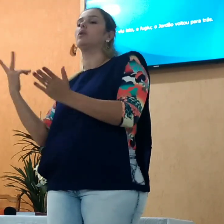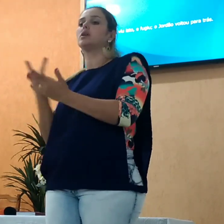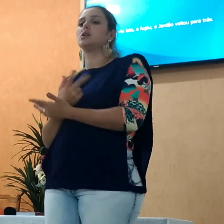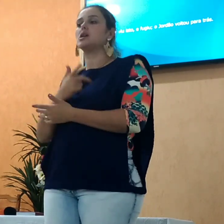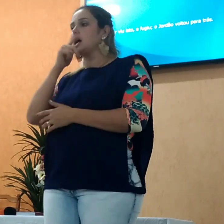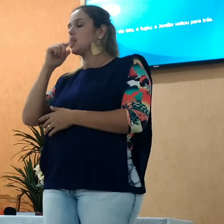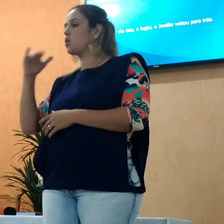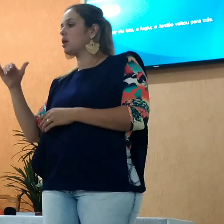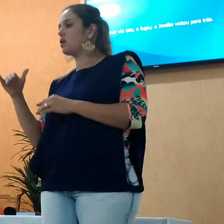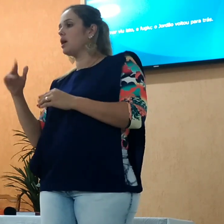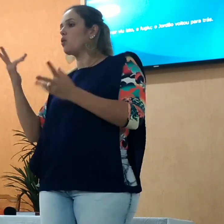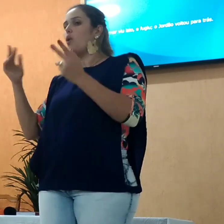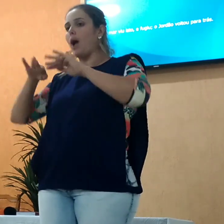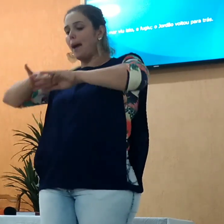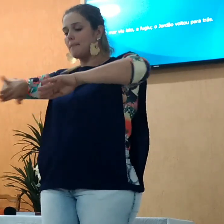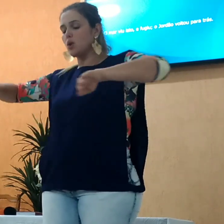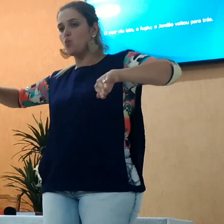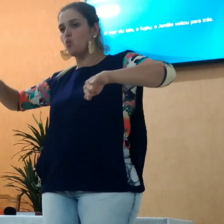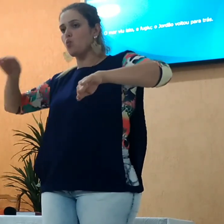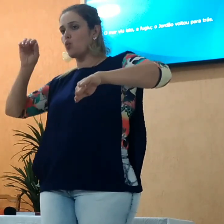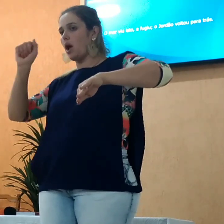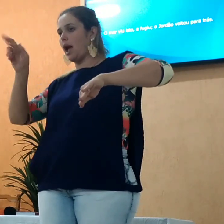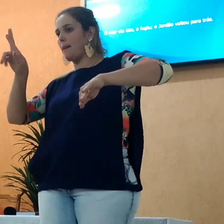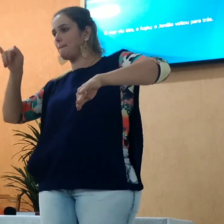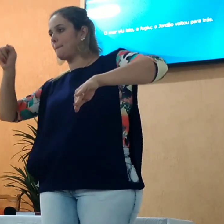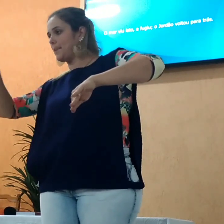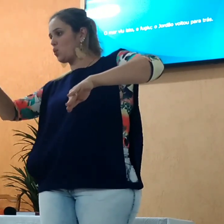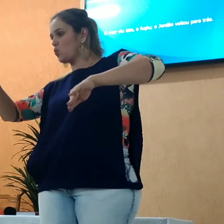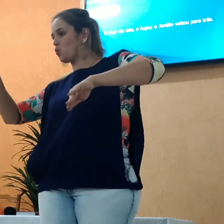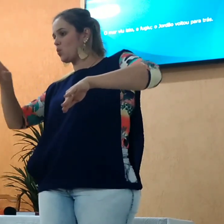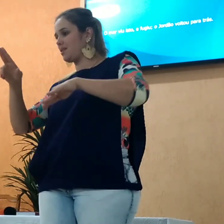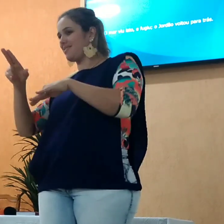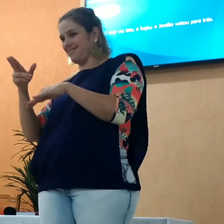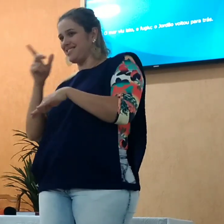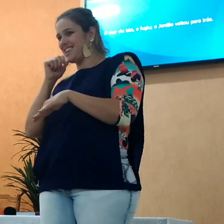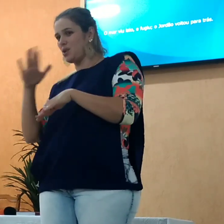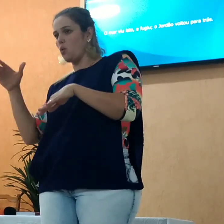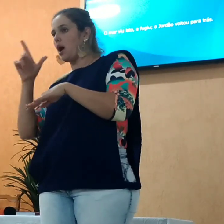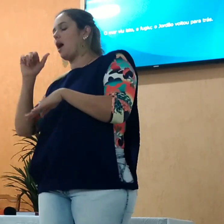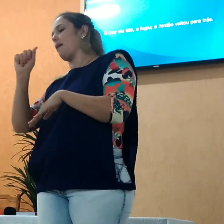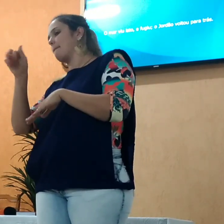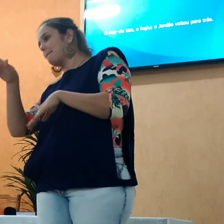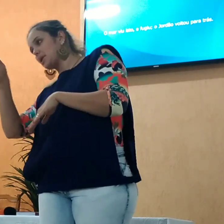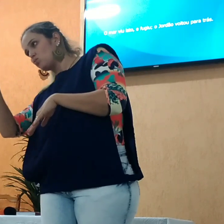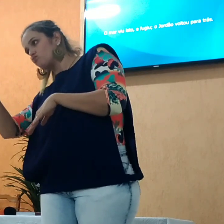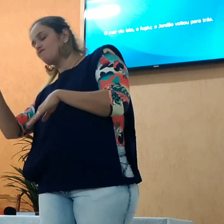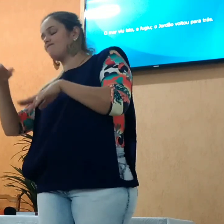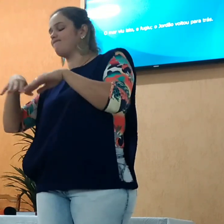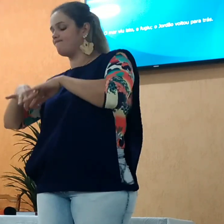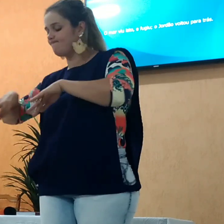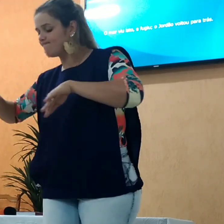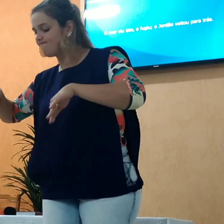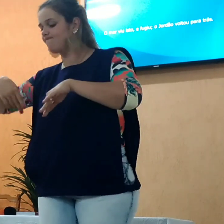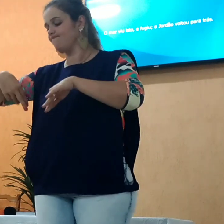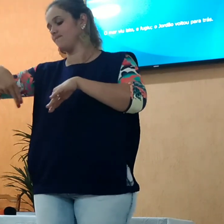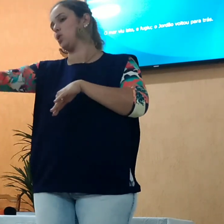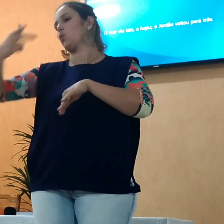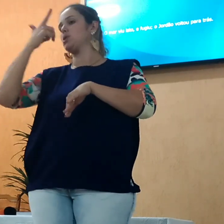que nós temos, quando nós enfrentamos com um grande Jordão, nós devemos tomar a arca de